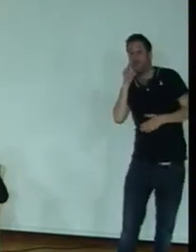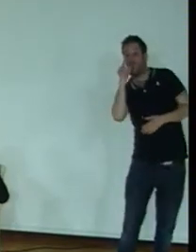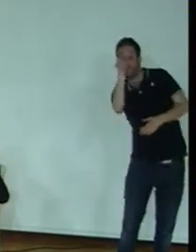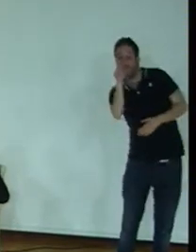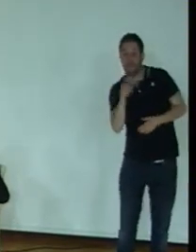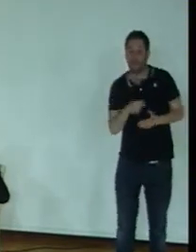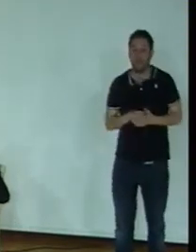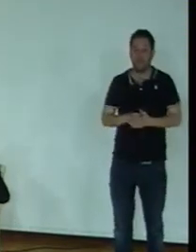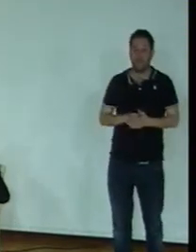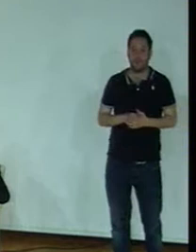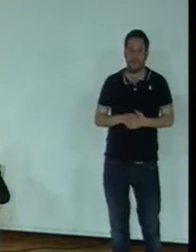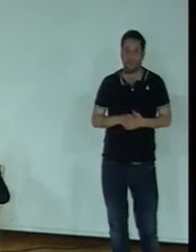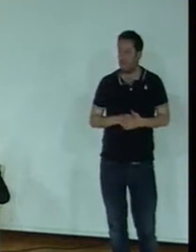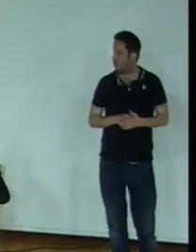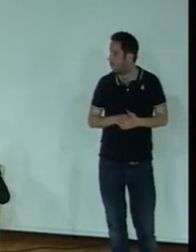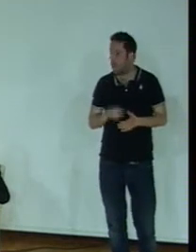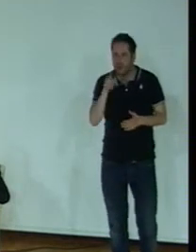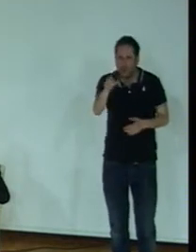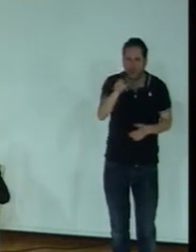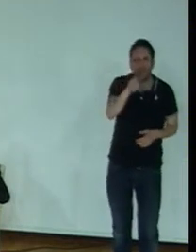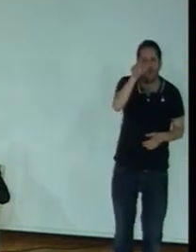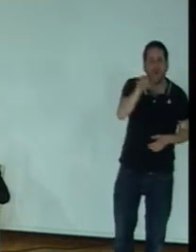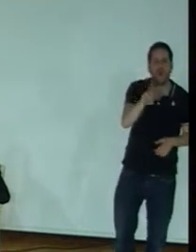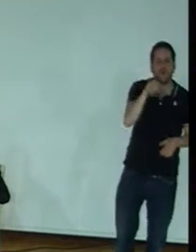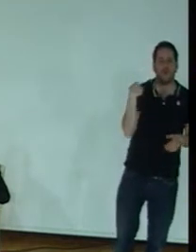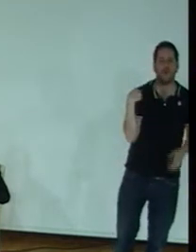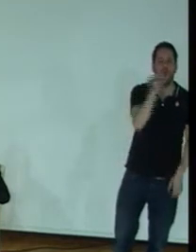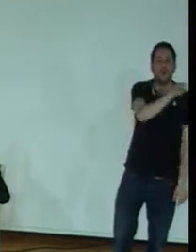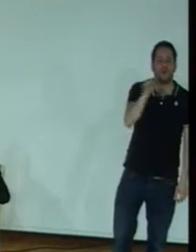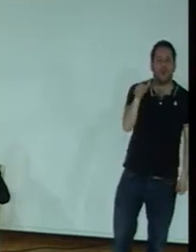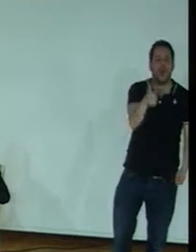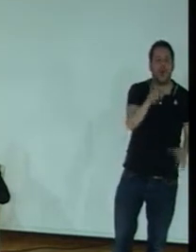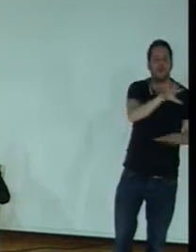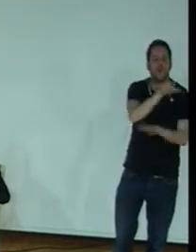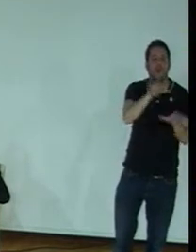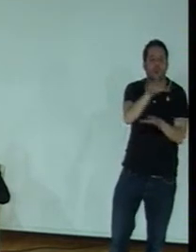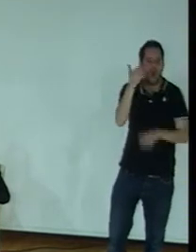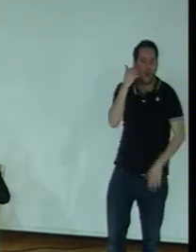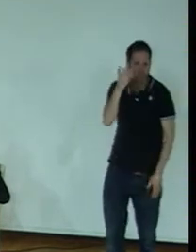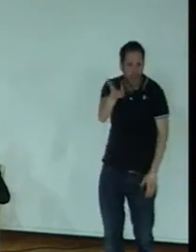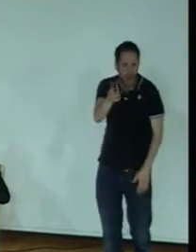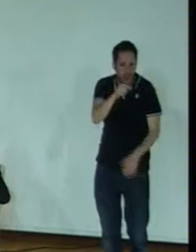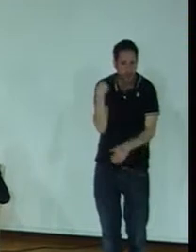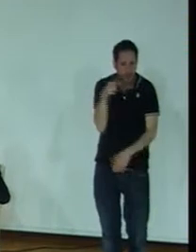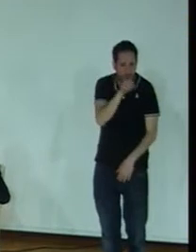là, numéro de sécurité sociale, 1 55 12 976 55 3, c'est ça?